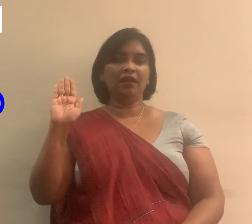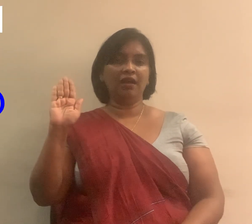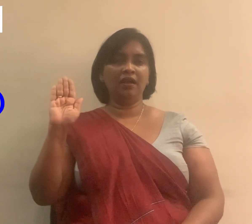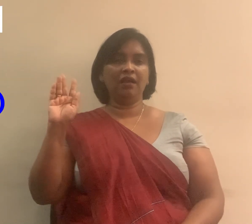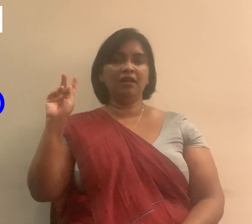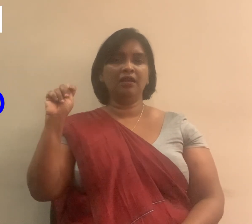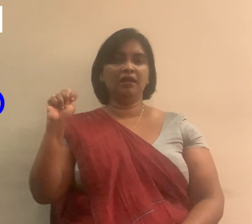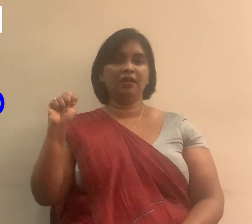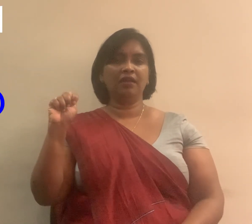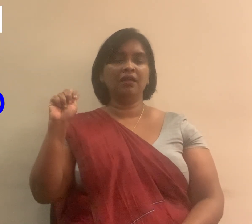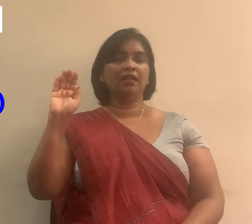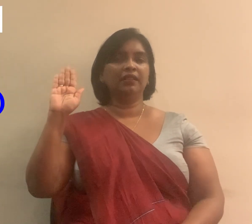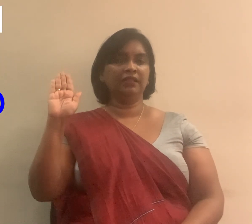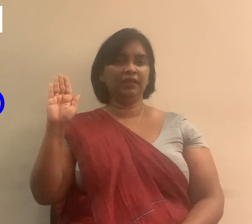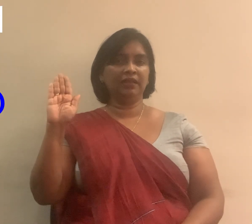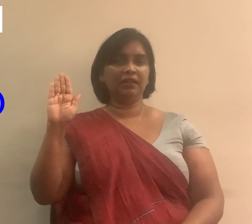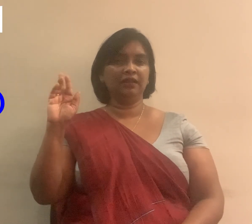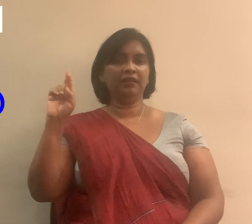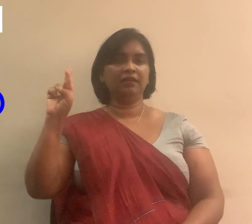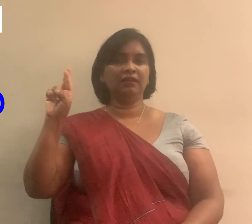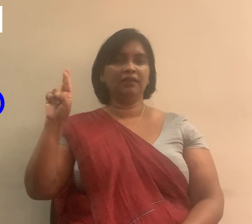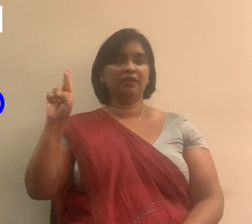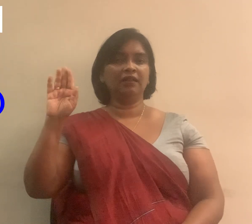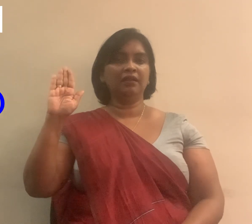කා ත ර